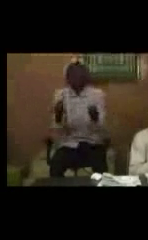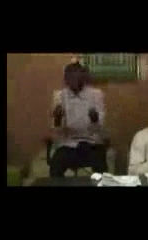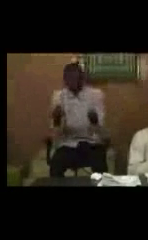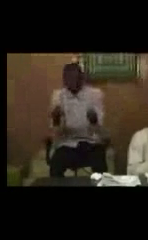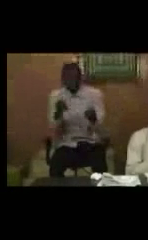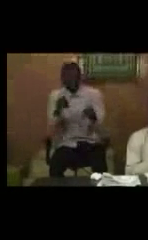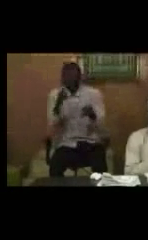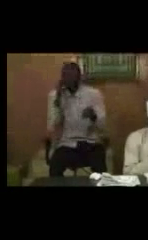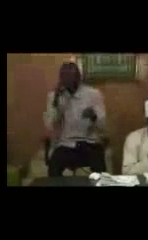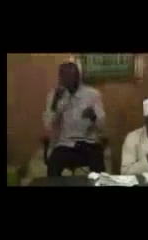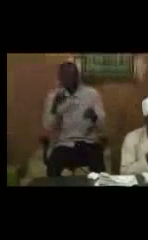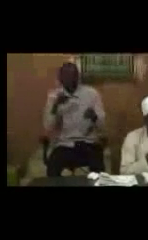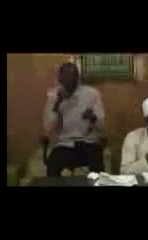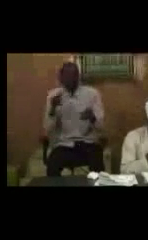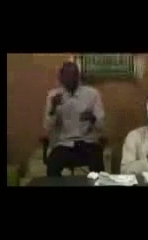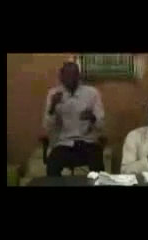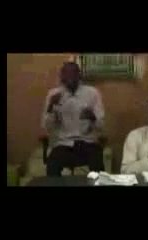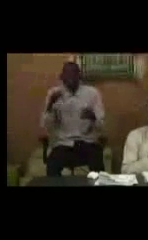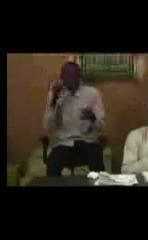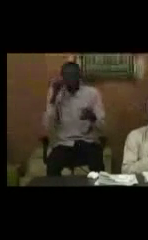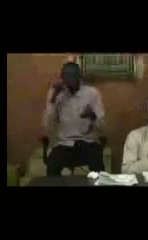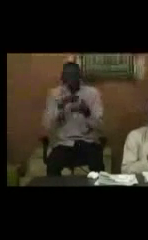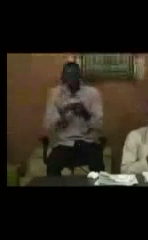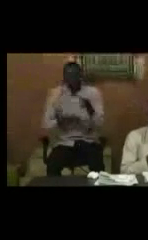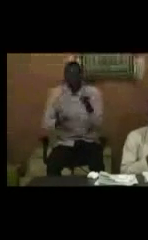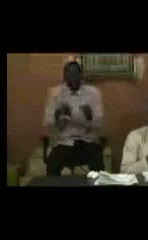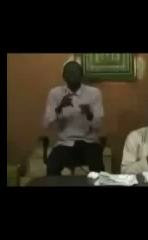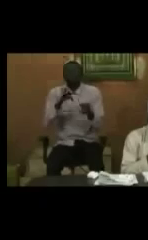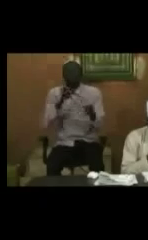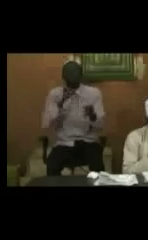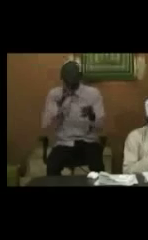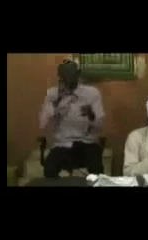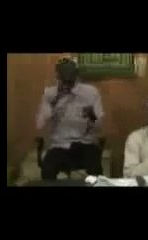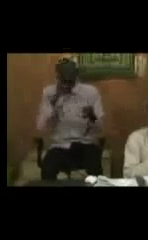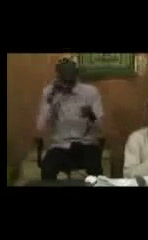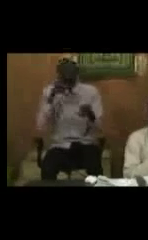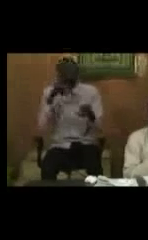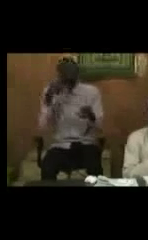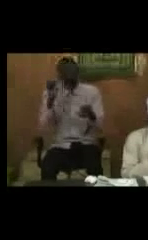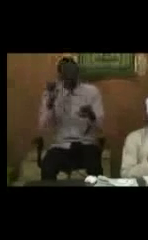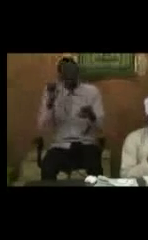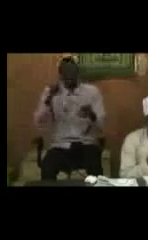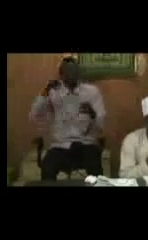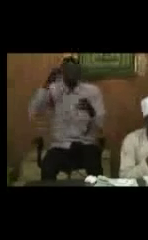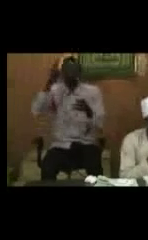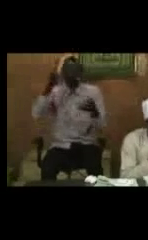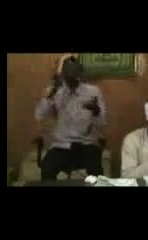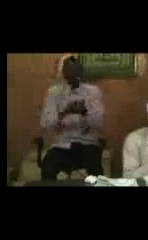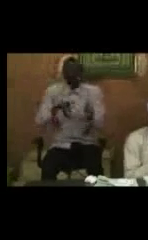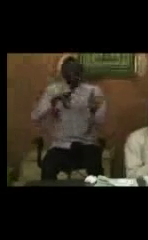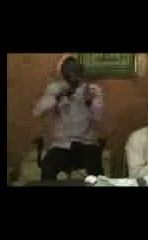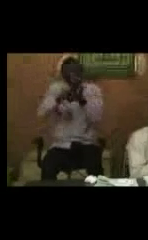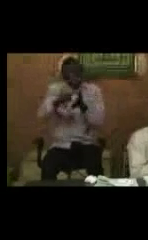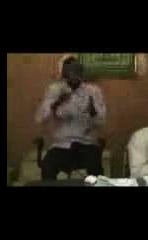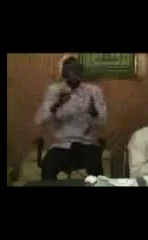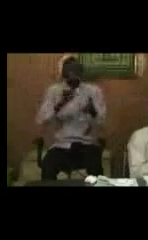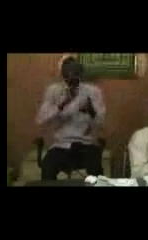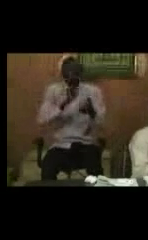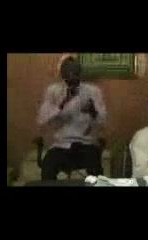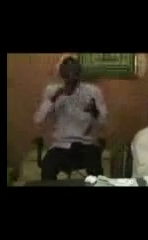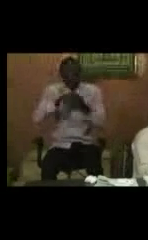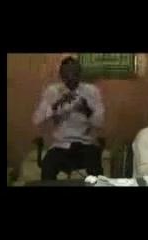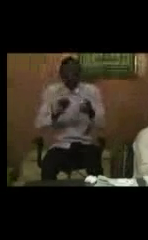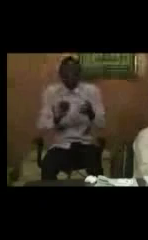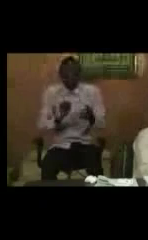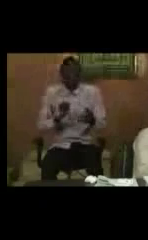re di ataye re atoku re anebi re toni leyin tolorun ni e ma